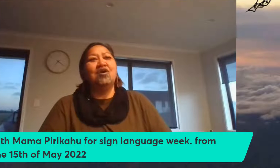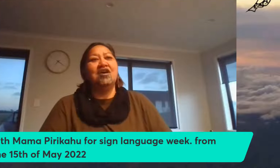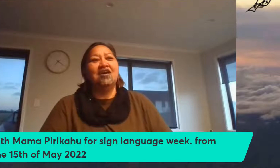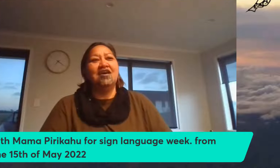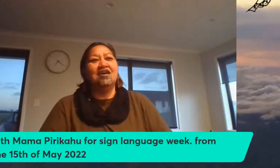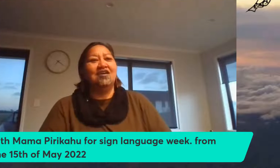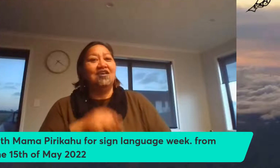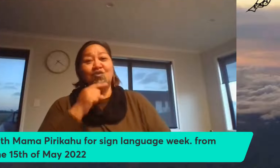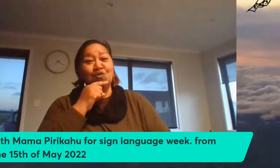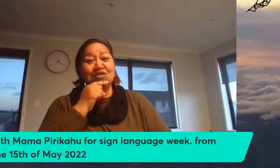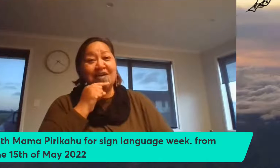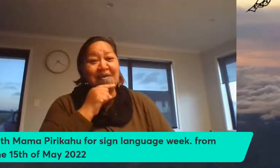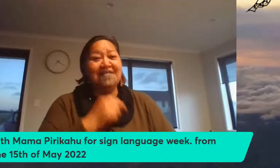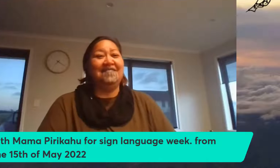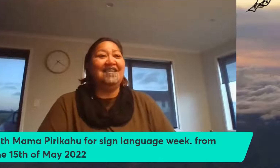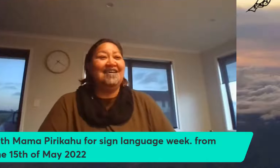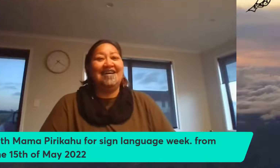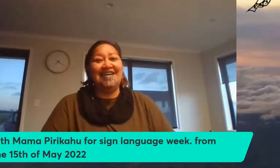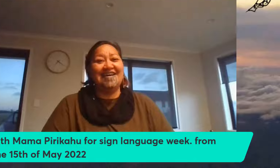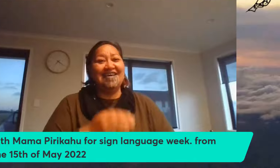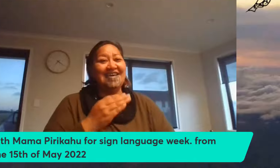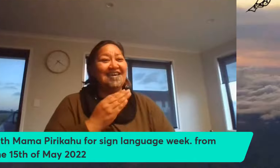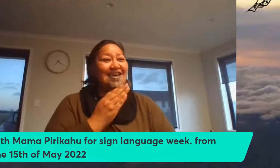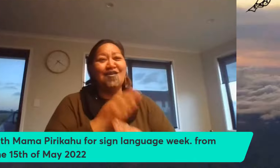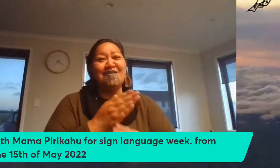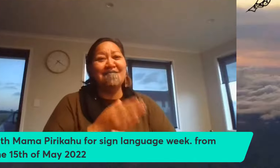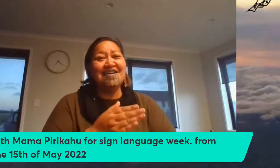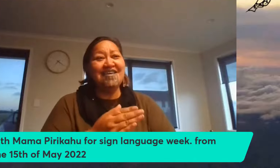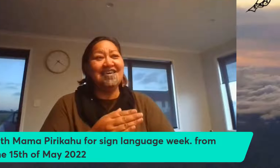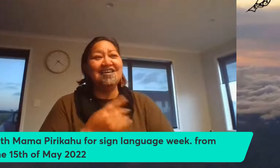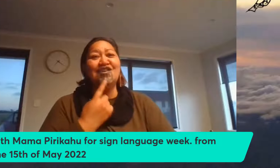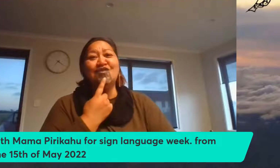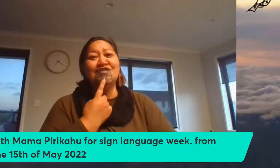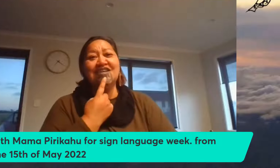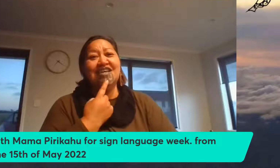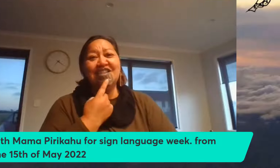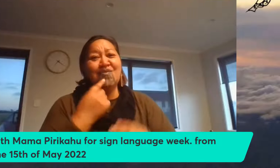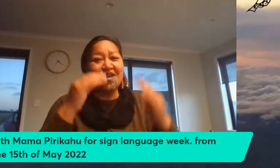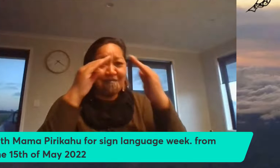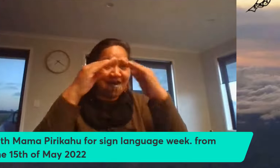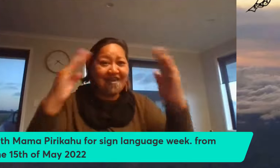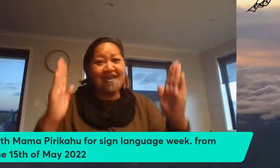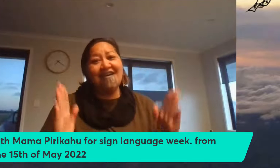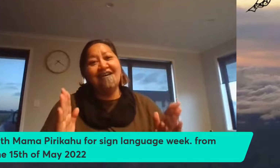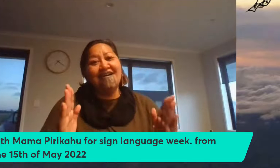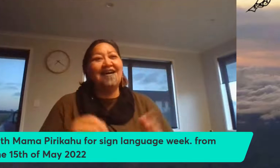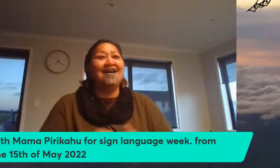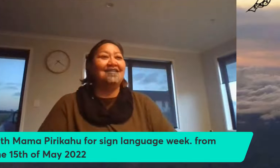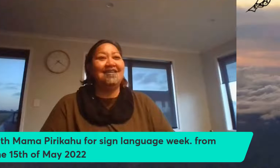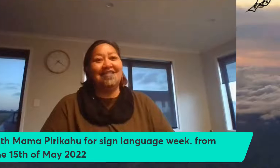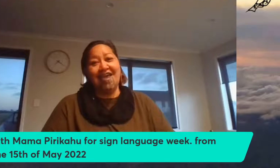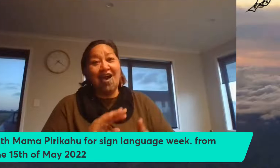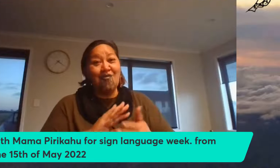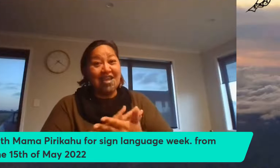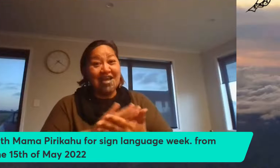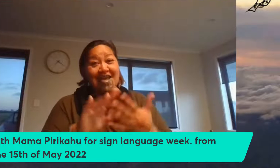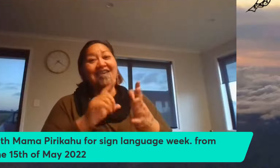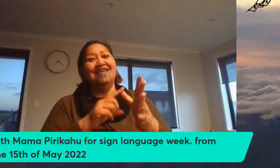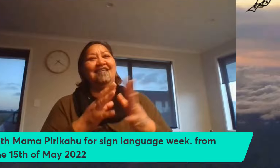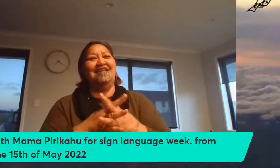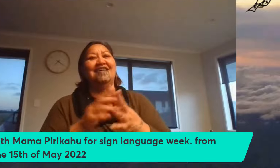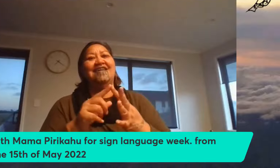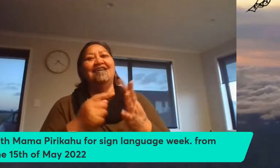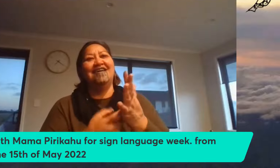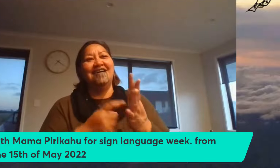e koe i tōku tama, ana he kaimai e ki roto i te warepare ki te hāwera